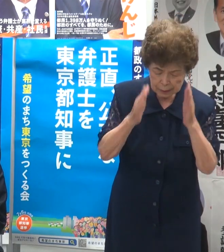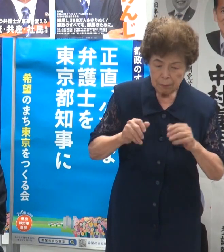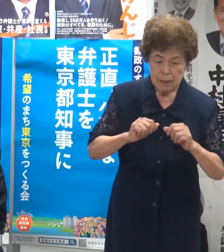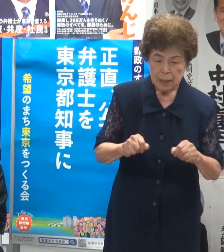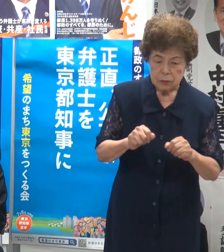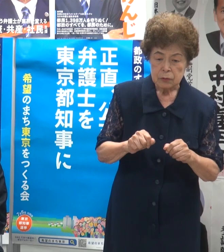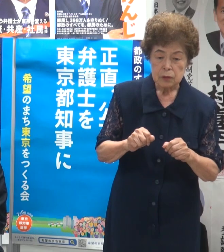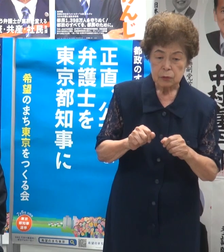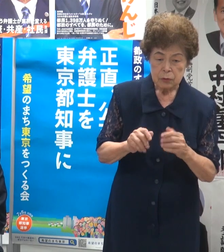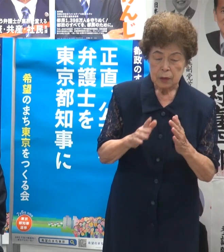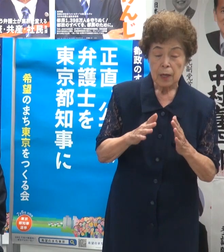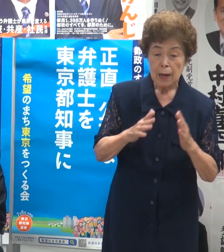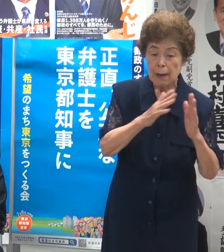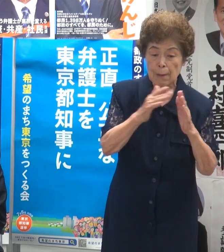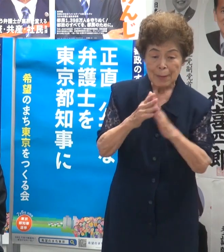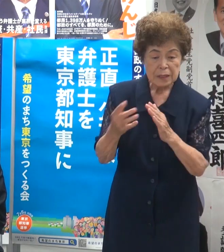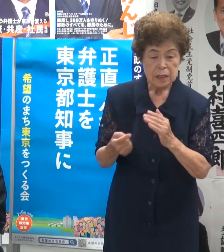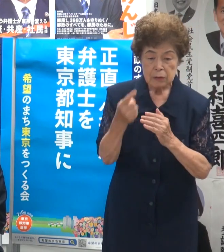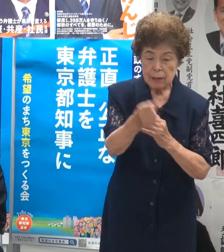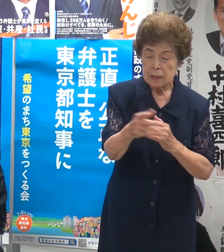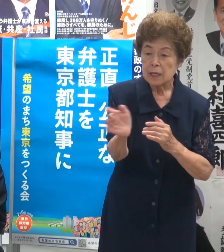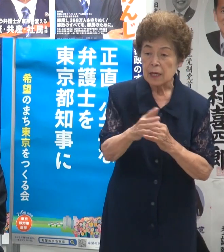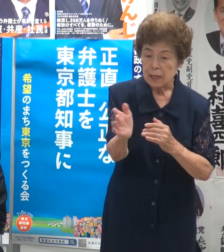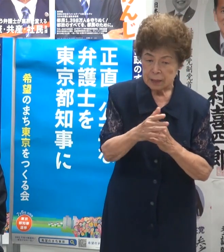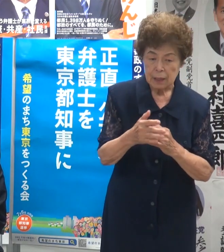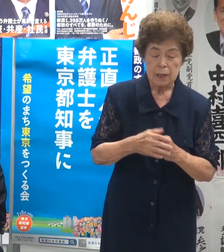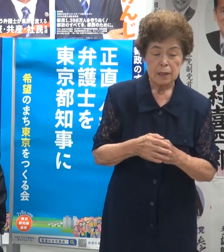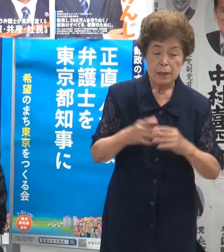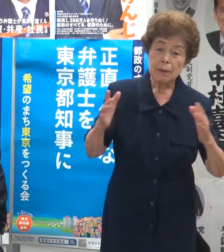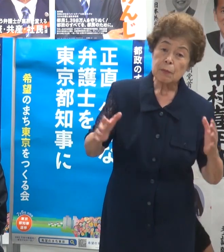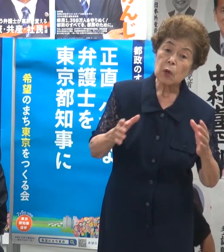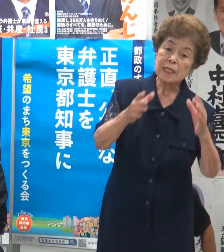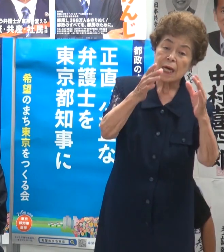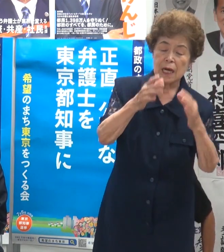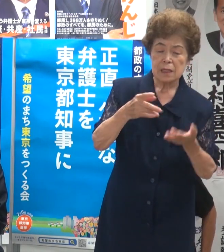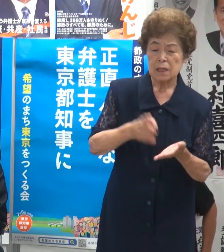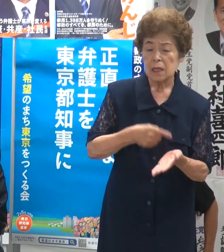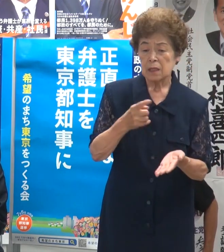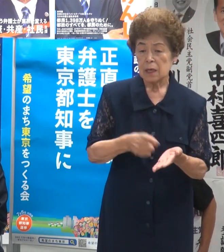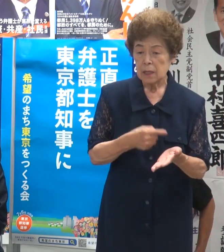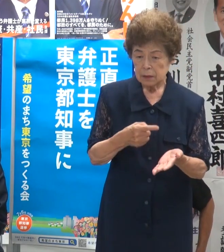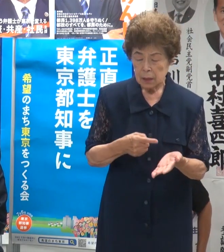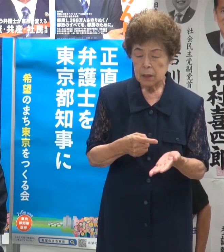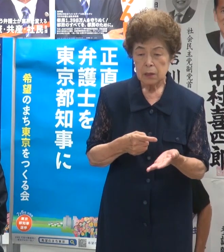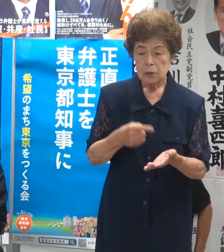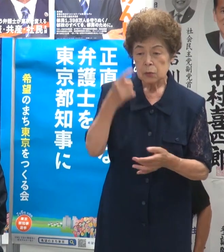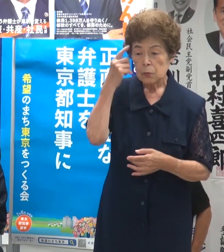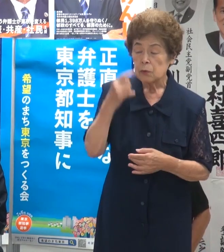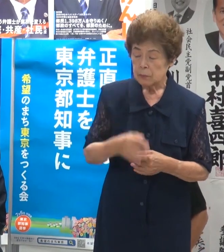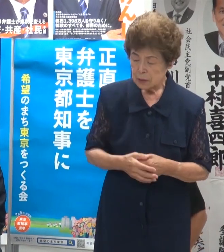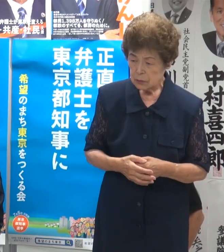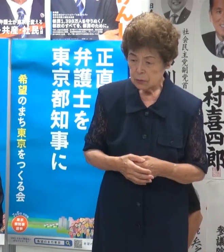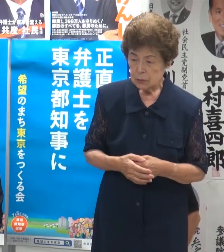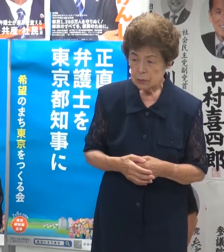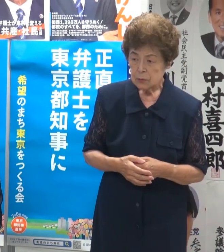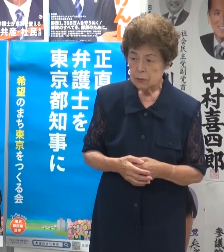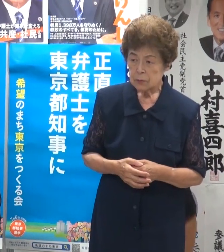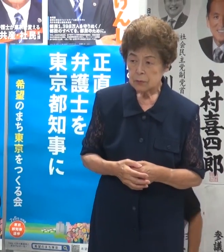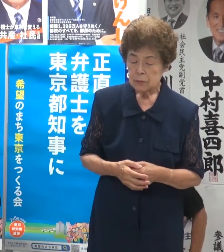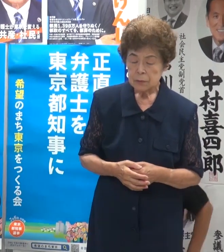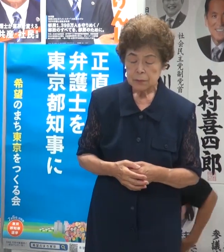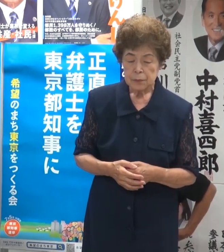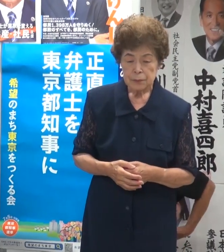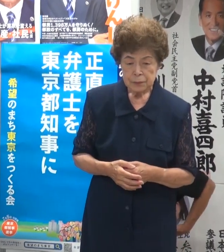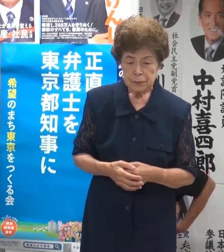ことが、盛り上がりに欠けた点だと思うんですけど、そういうこんなことを聞くのは失礼かもしれ